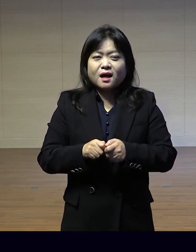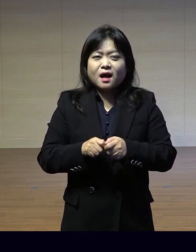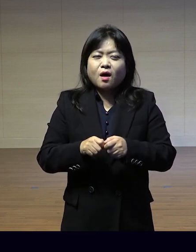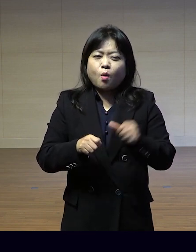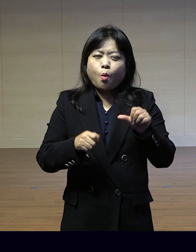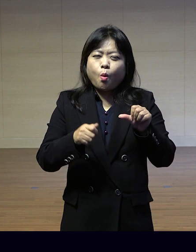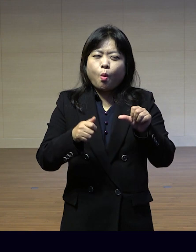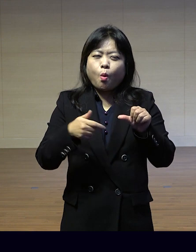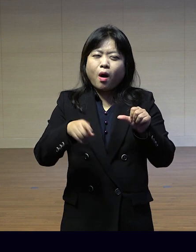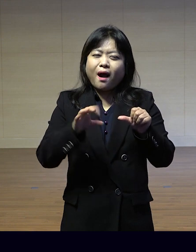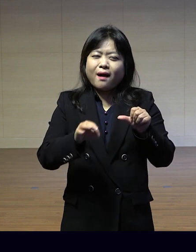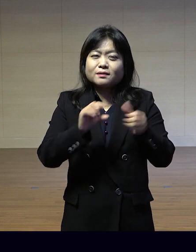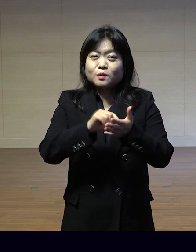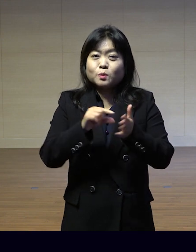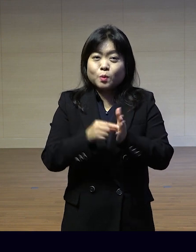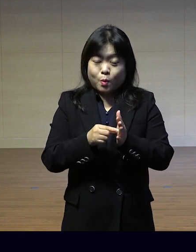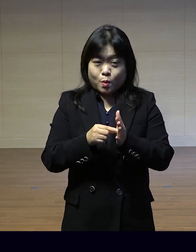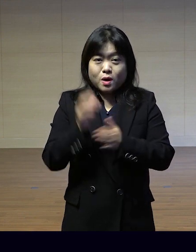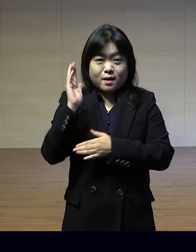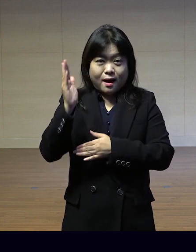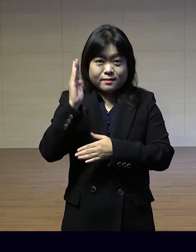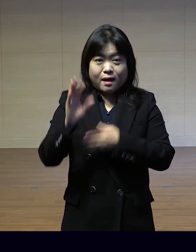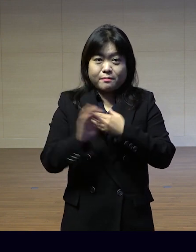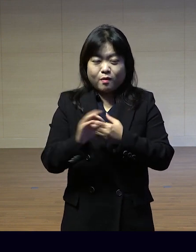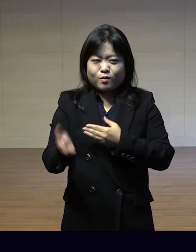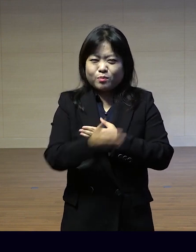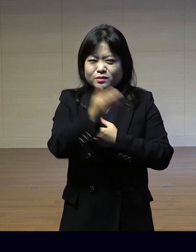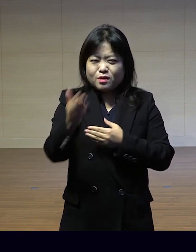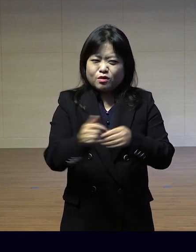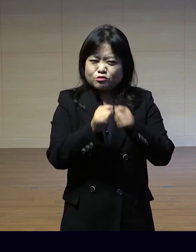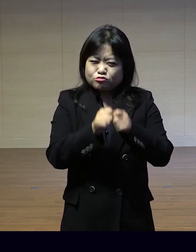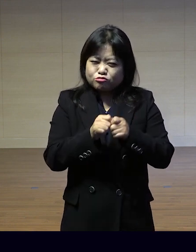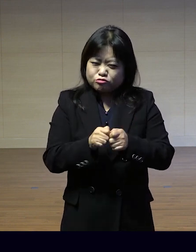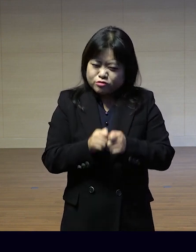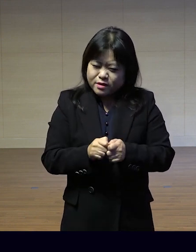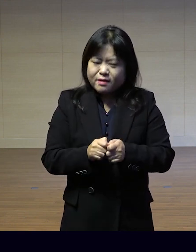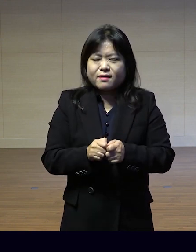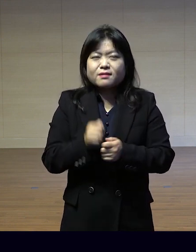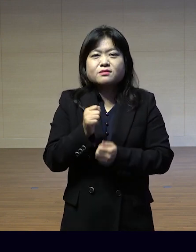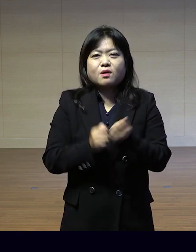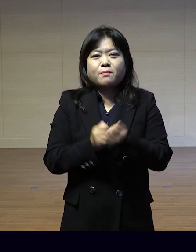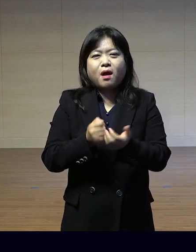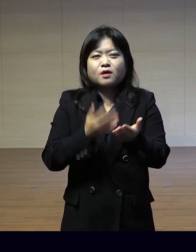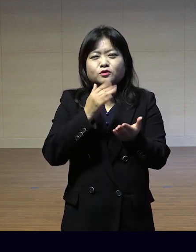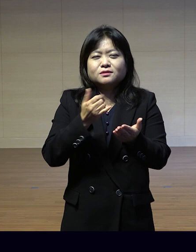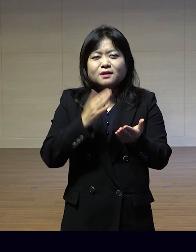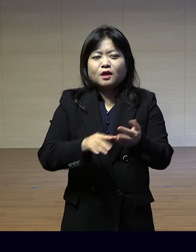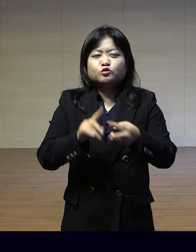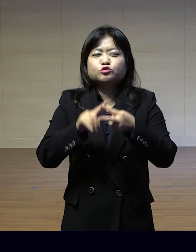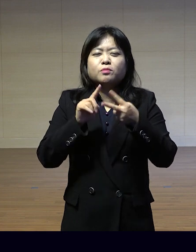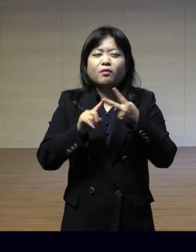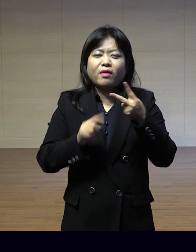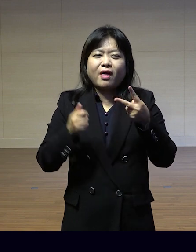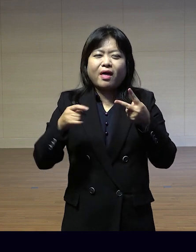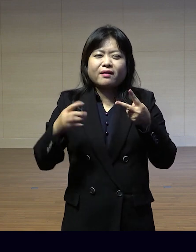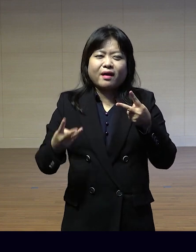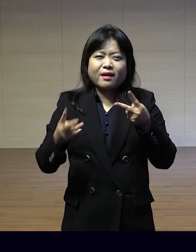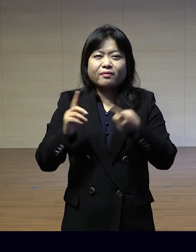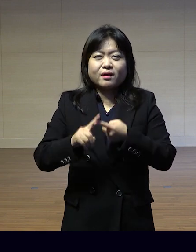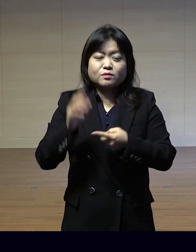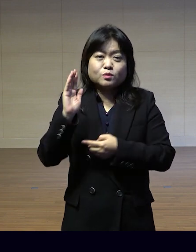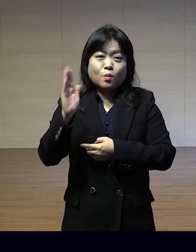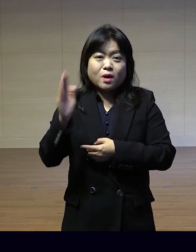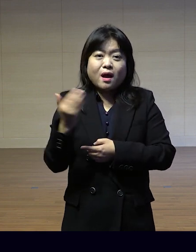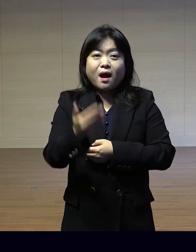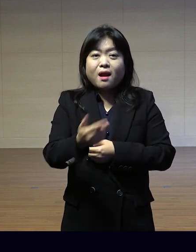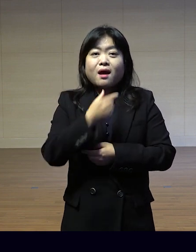그 내용을 좀 구체적으로 여러분들에게 선보일 수 있는 그런 기회가 되는데, 딱 2번에 걸쳐서 헤겔을 여러분들에게 소개를